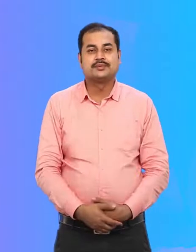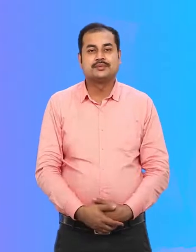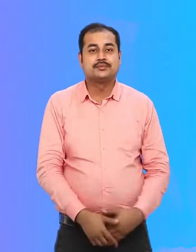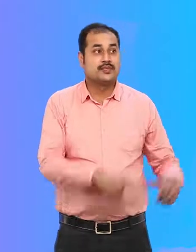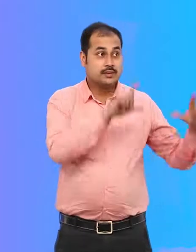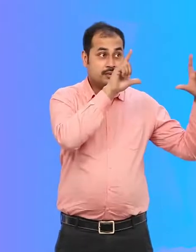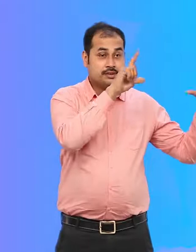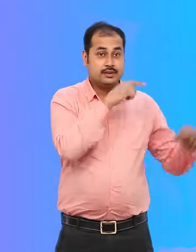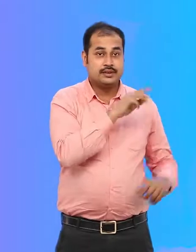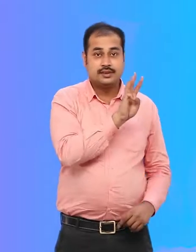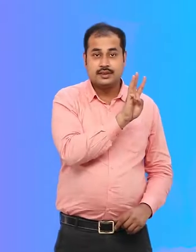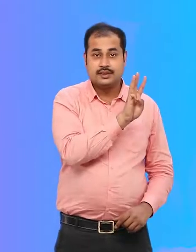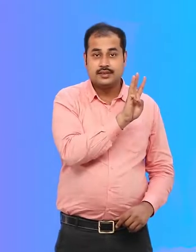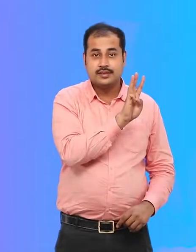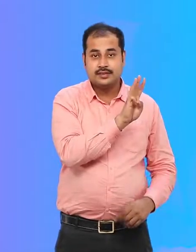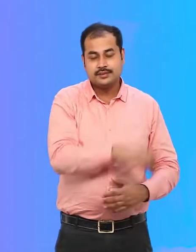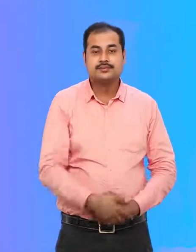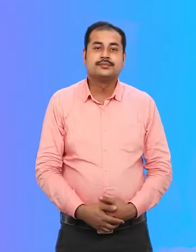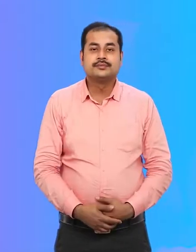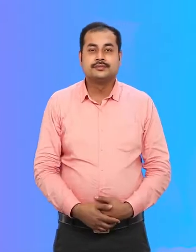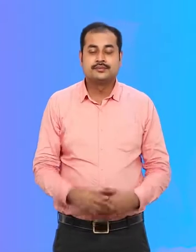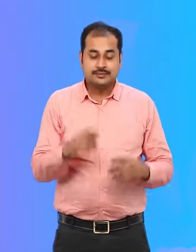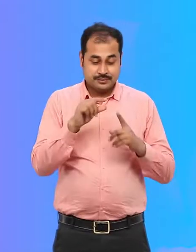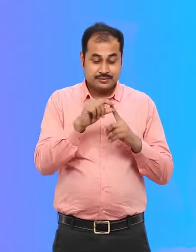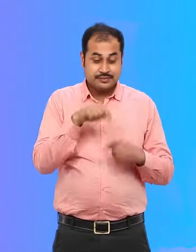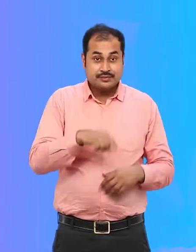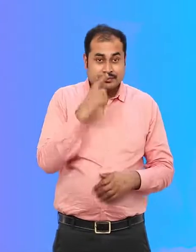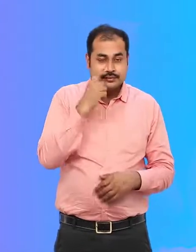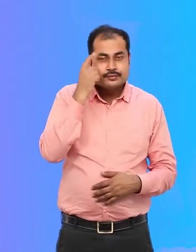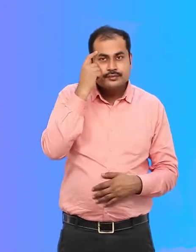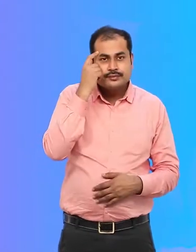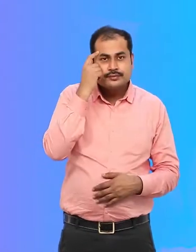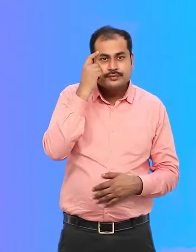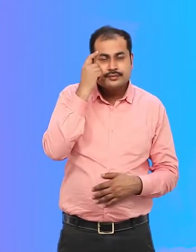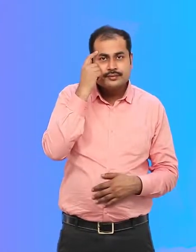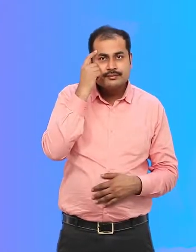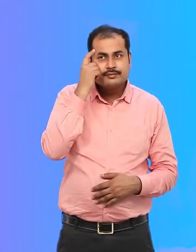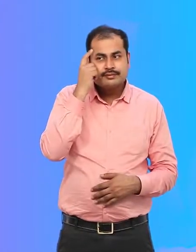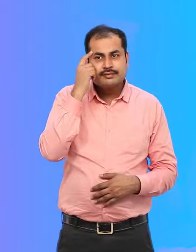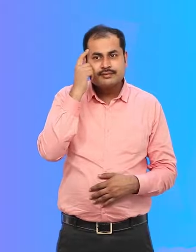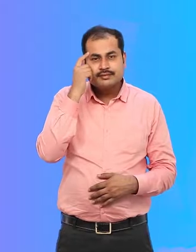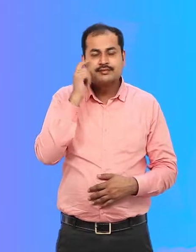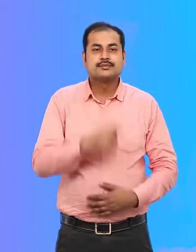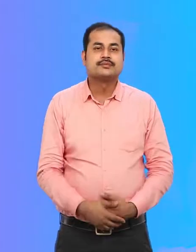कि दूसरे चित्र में मेरे प्रिय सोच रही है है